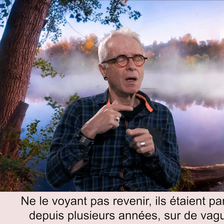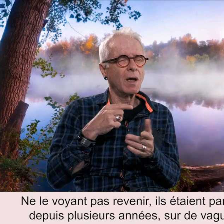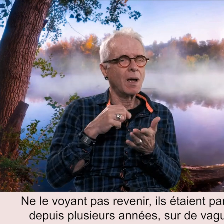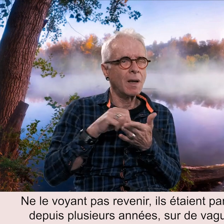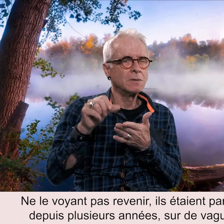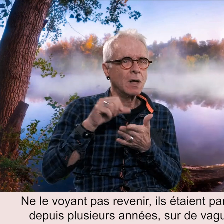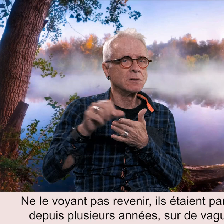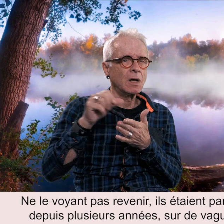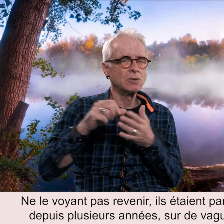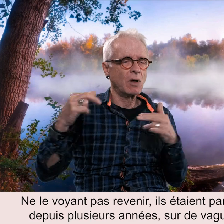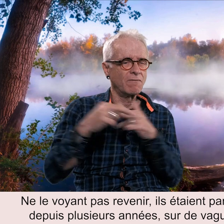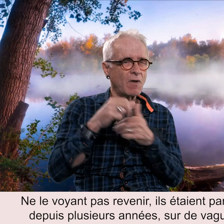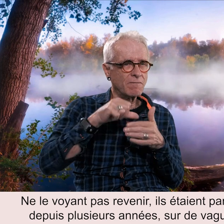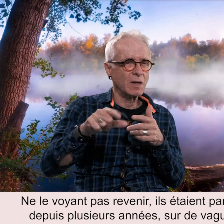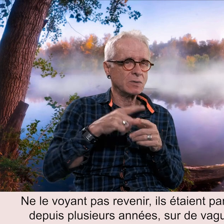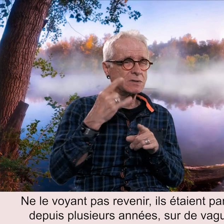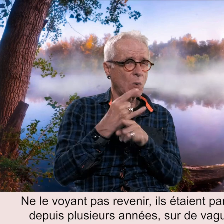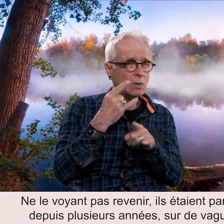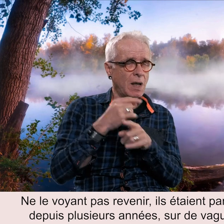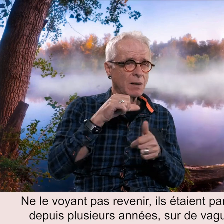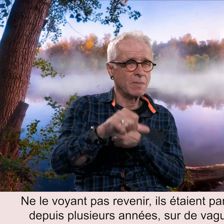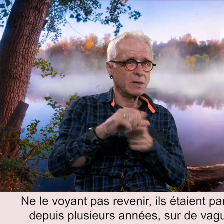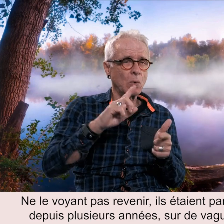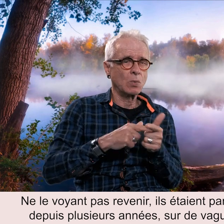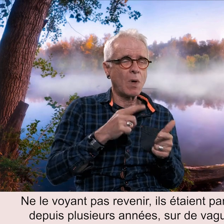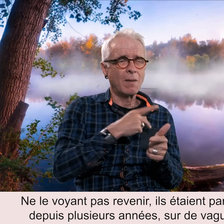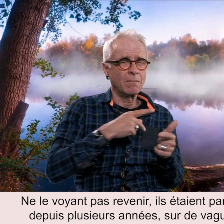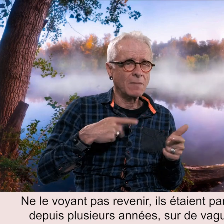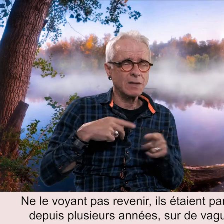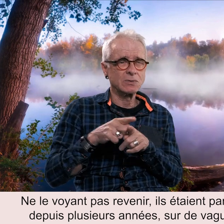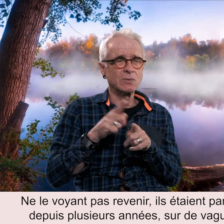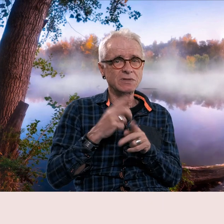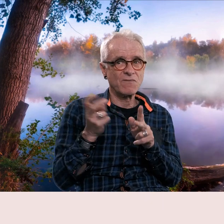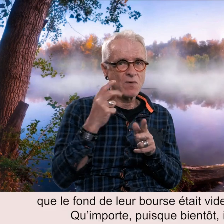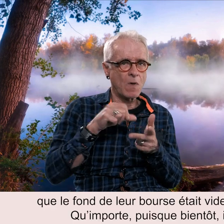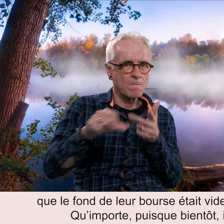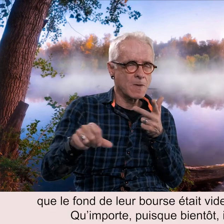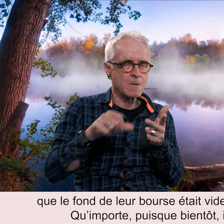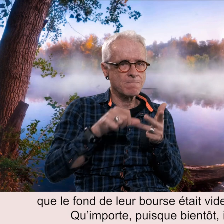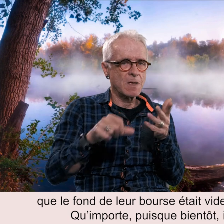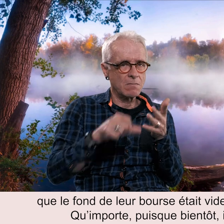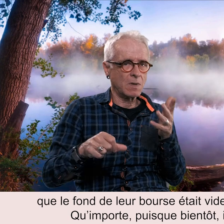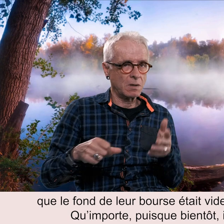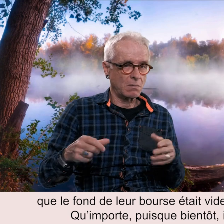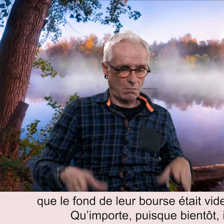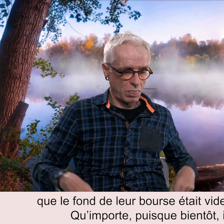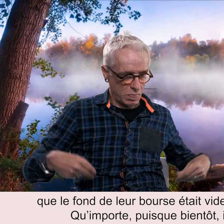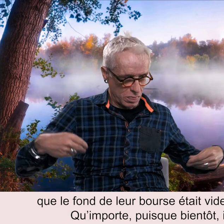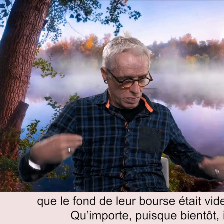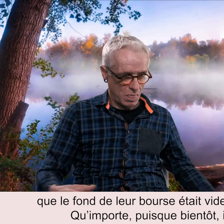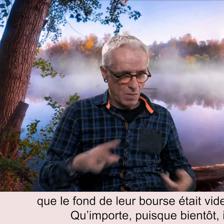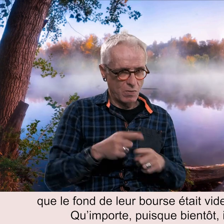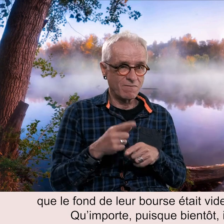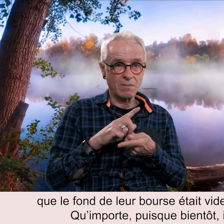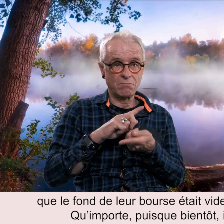'argent au péage des fleuves et dans les hôtelleries pour les droits des princes et les exigences des voleurs que le fond de leur bourse était vide et qu'ils